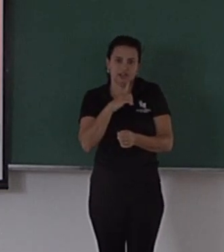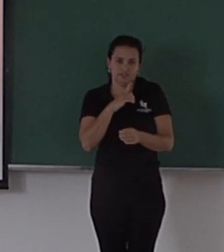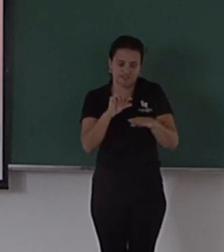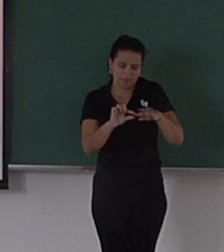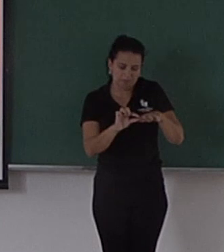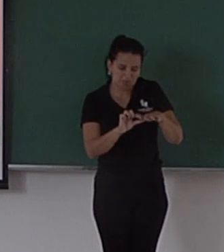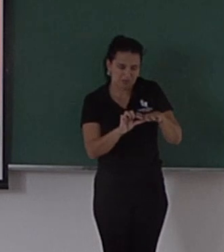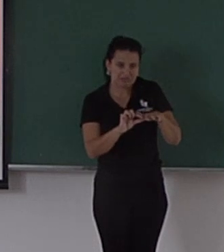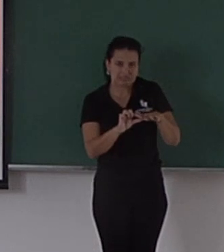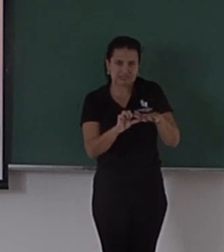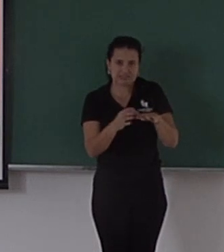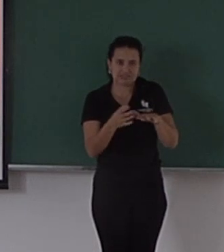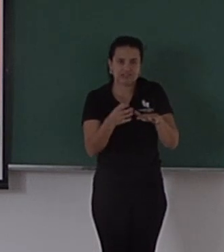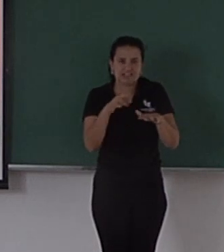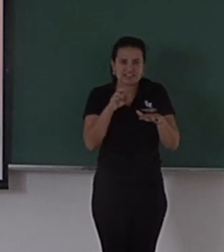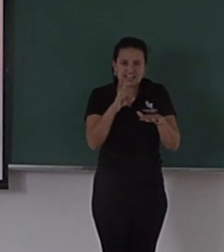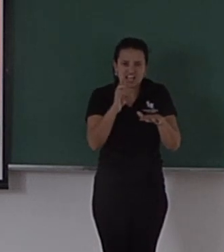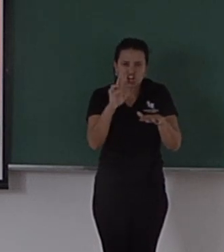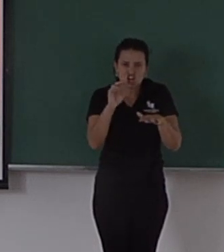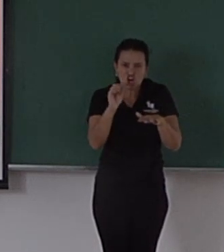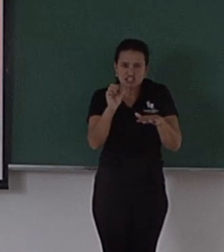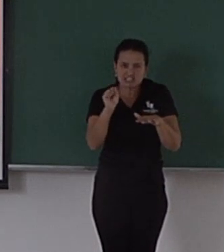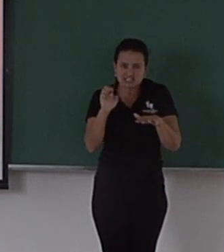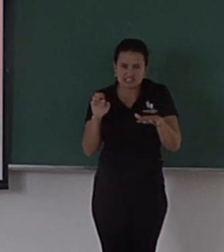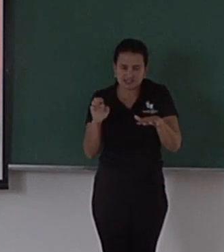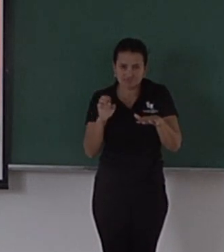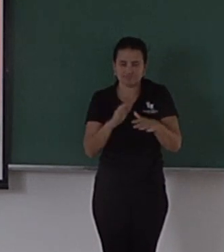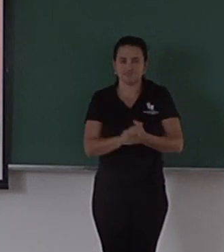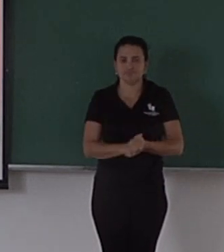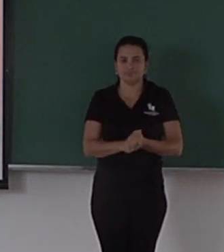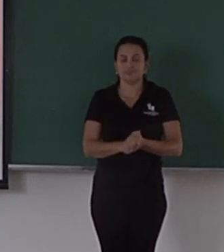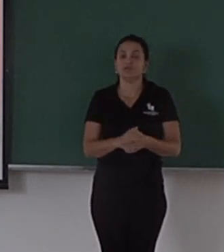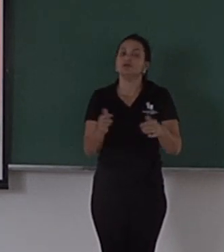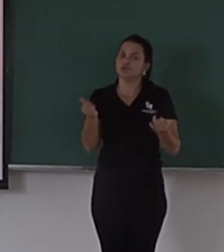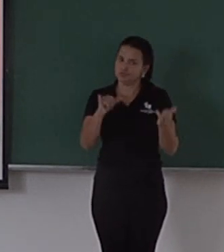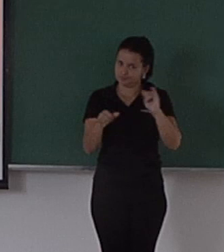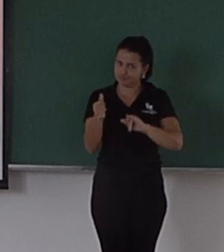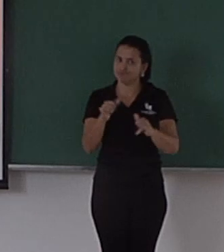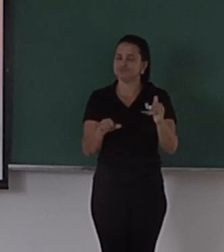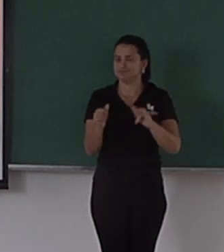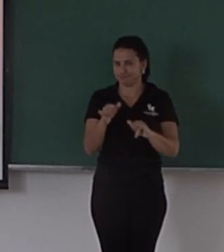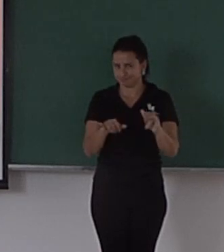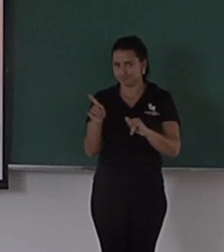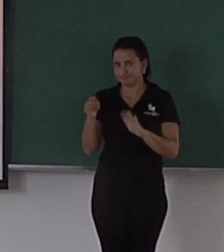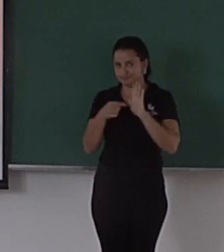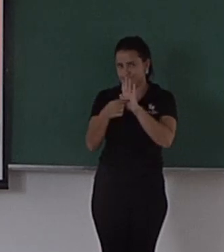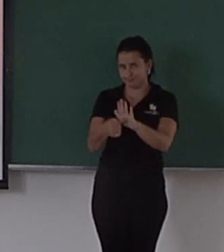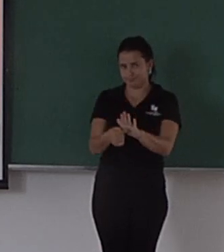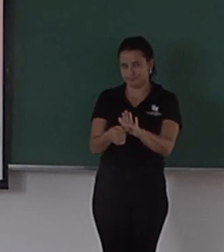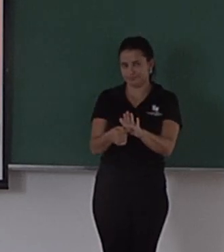dos dedos, necrose de orelha, por conta do frio em excesso. As substâncias químicas, que é o que a gente vai abordar aqui,